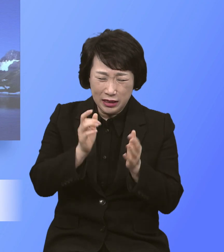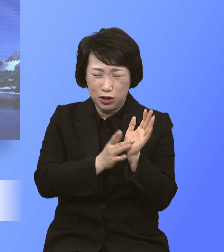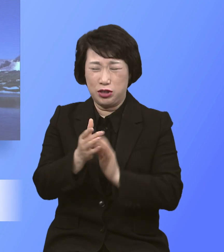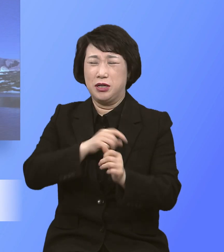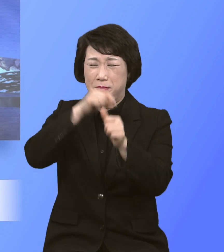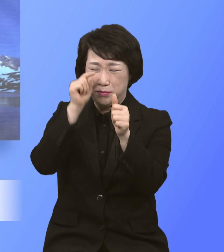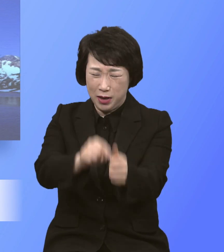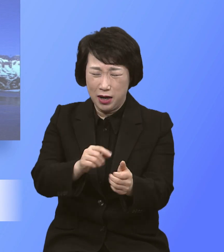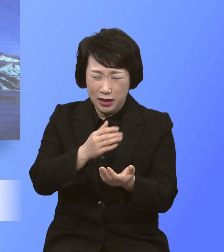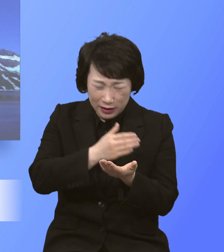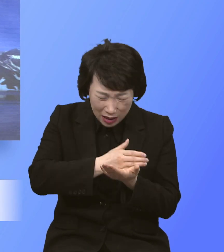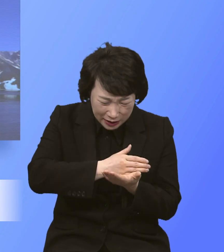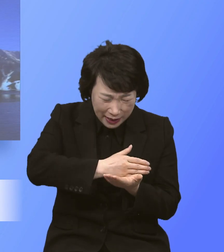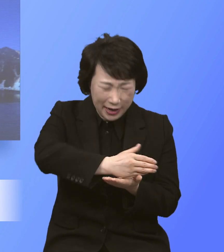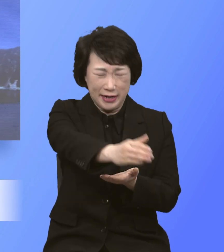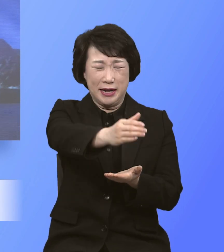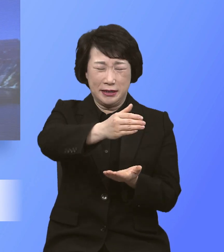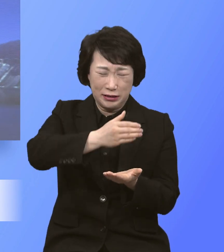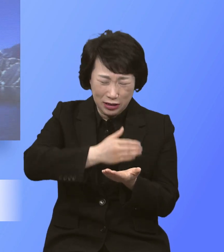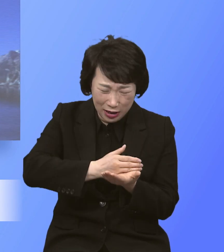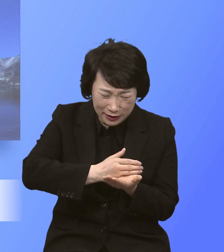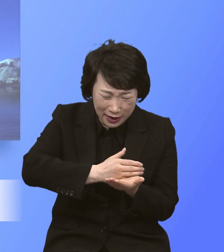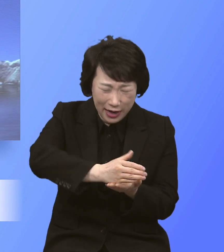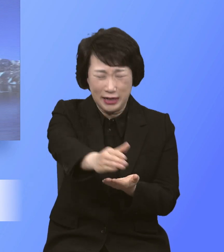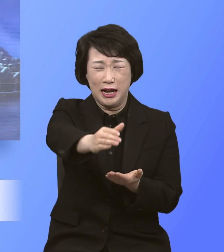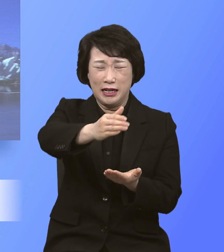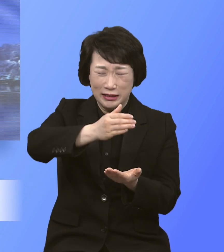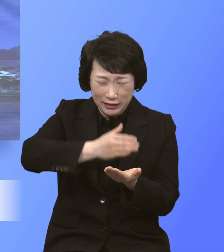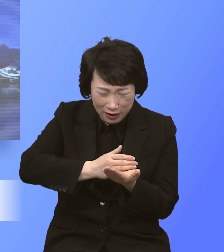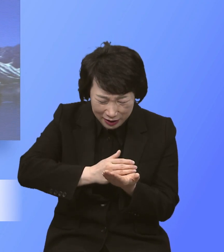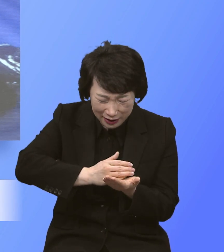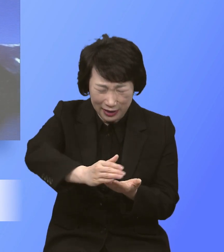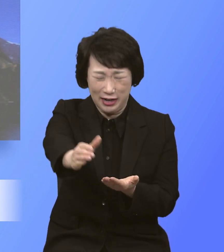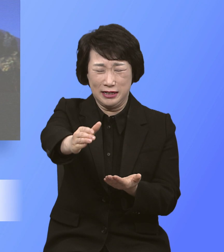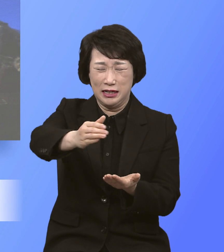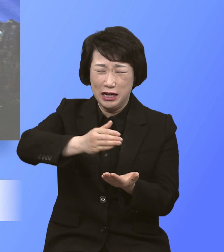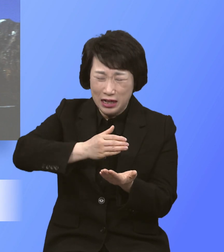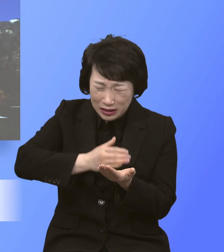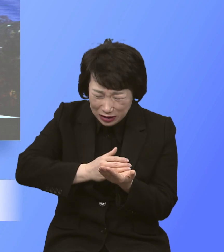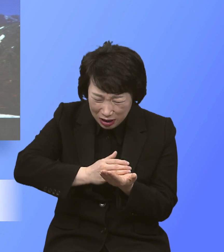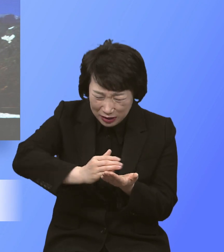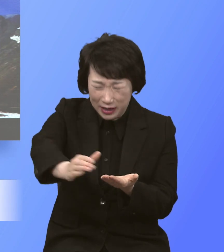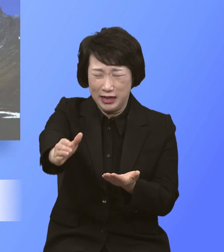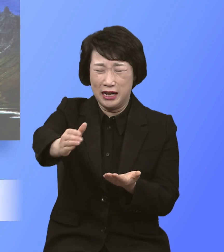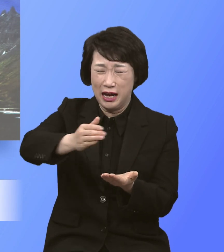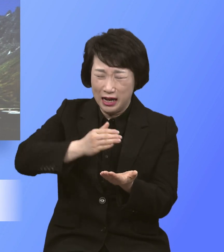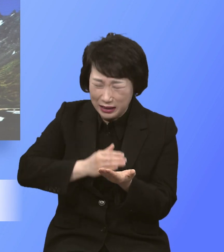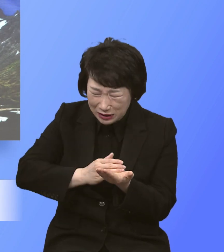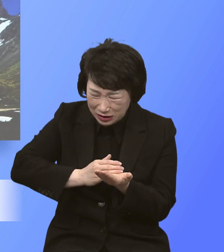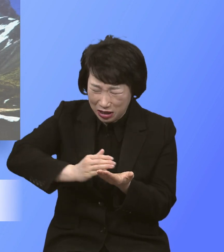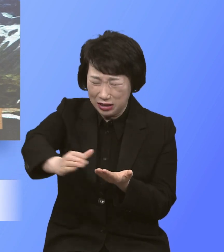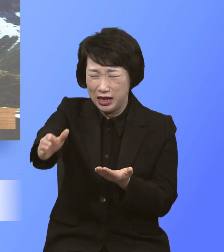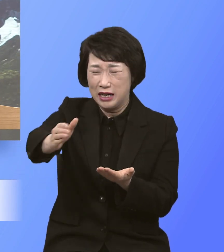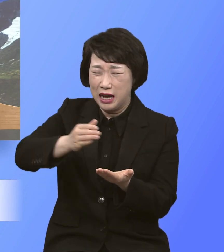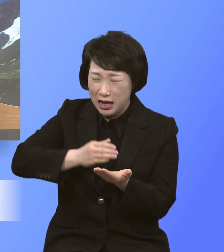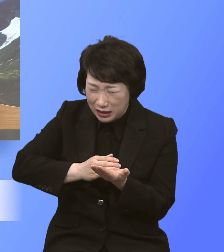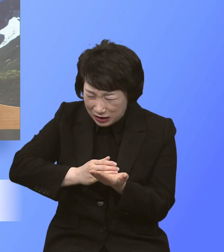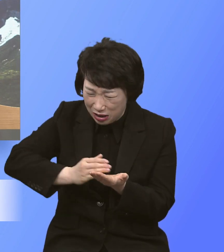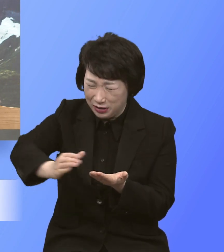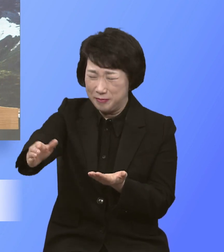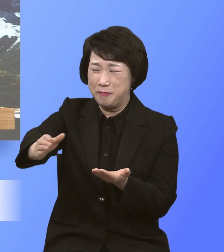예수 명령하노니 떠나가라. 떠나가라. 떠나가라. 떠나가라.